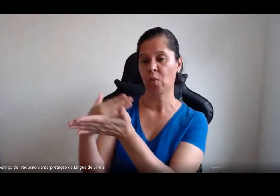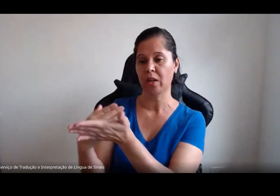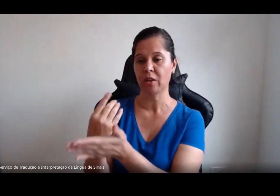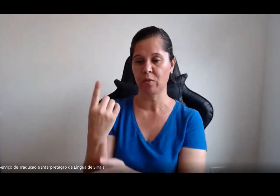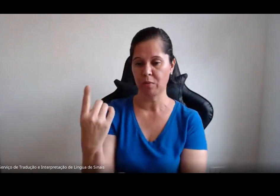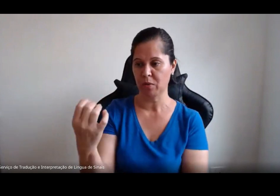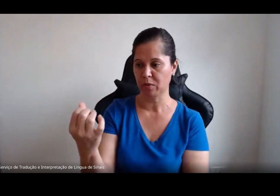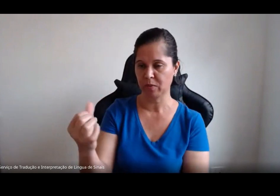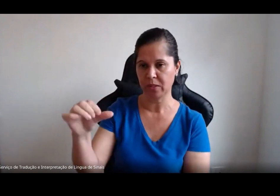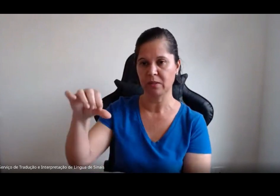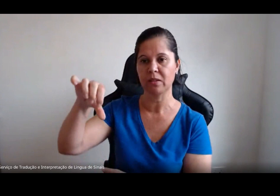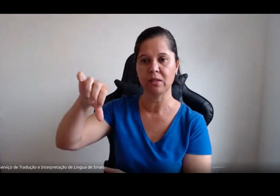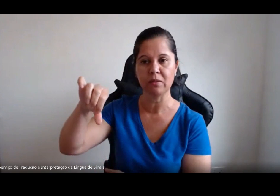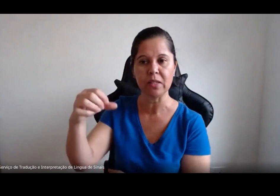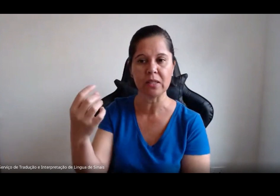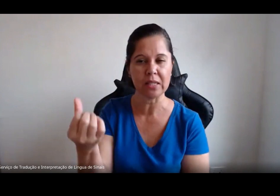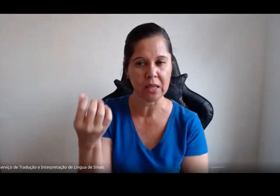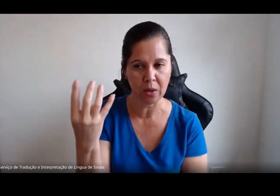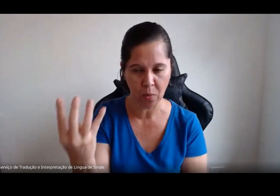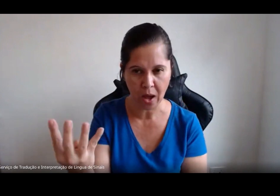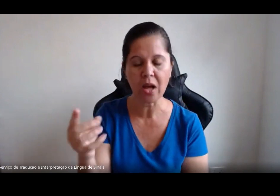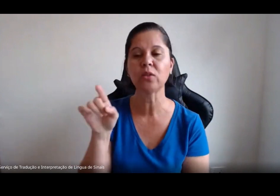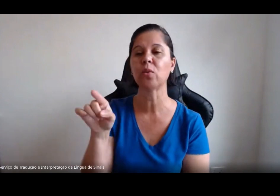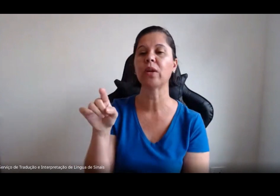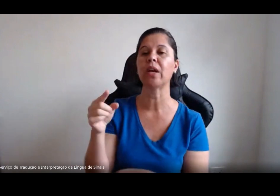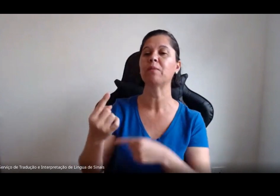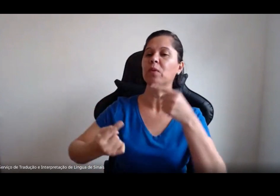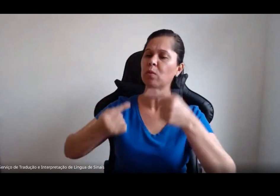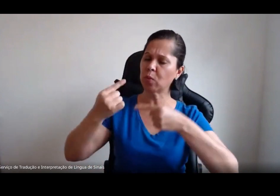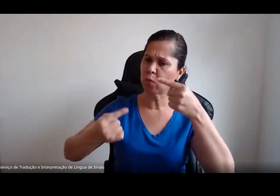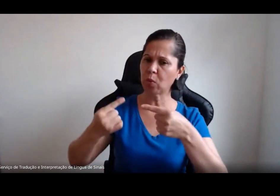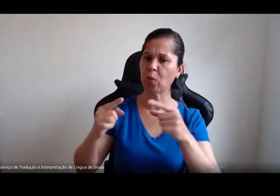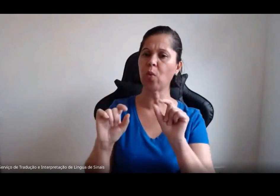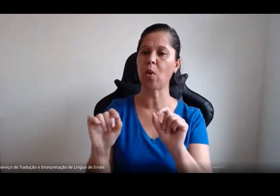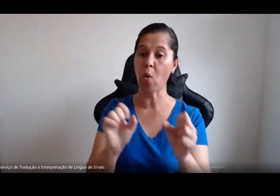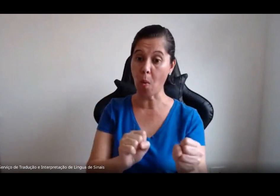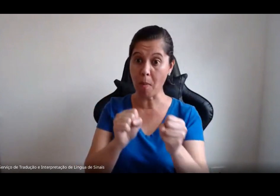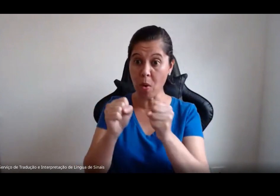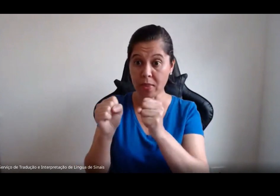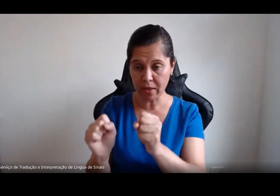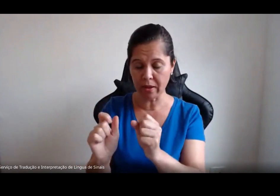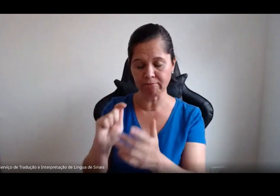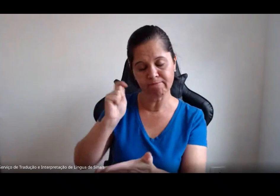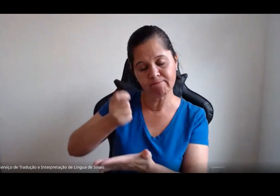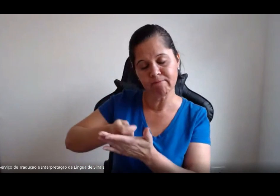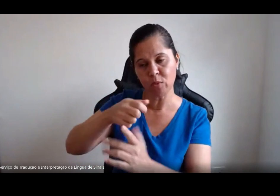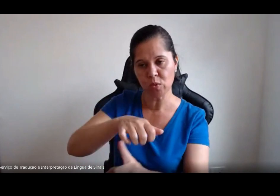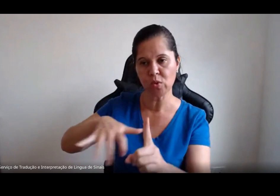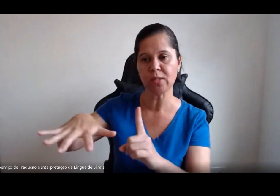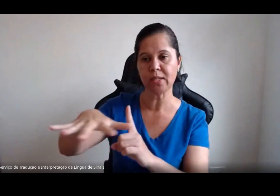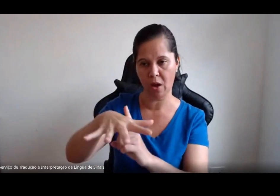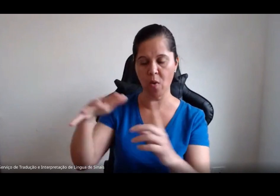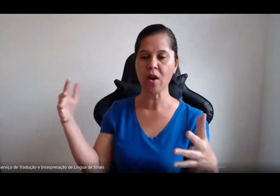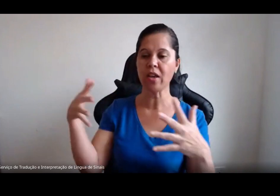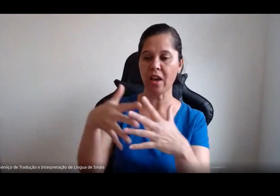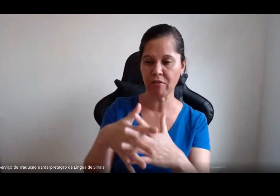eruditos, comentavam, os dois sociólogos eruditos, comentavam o poder dos determinismos sociais que